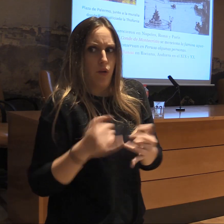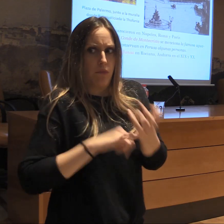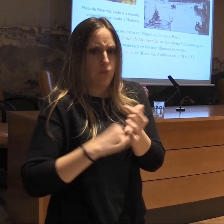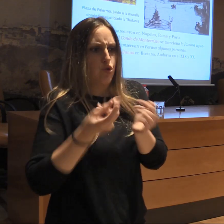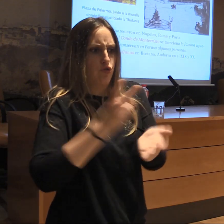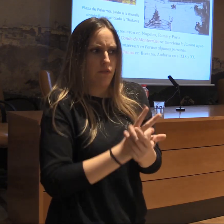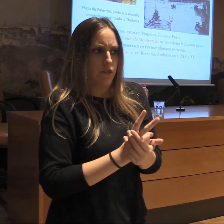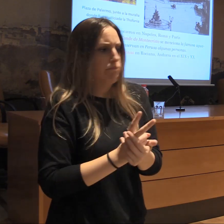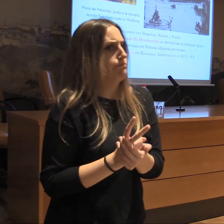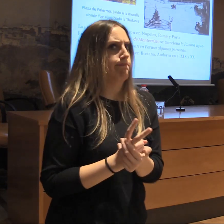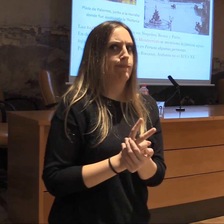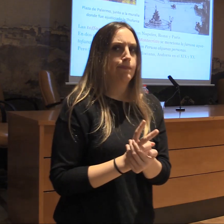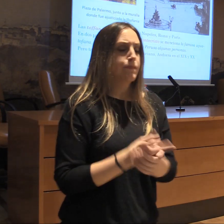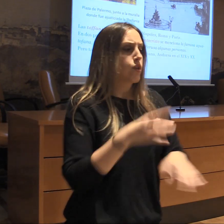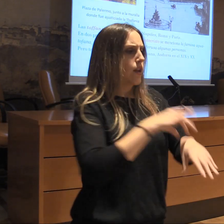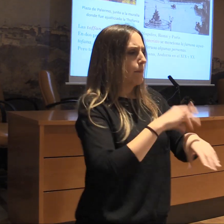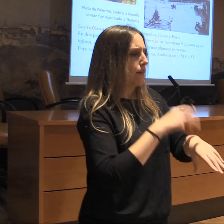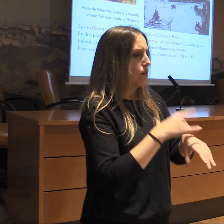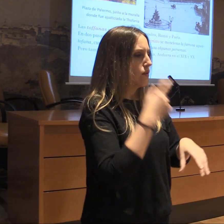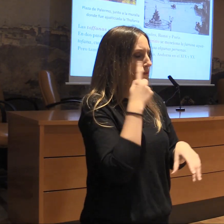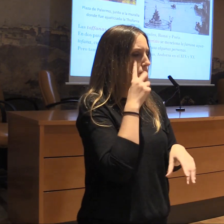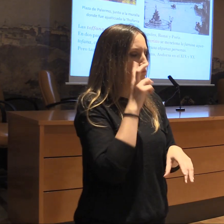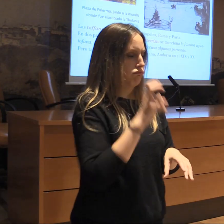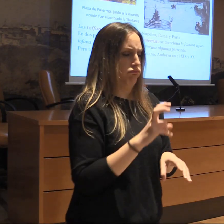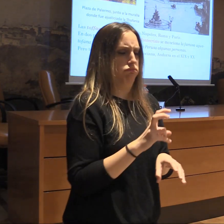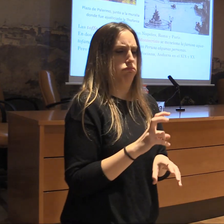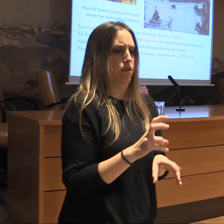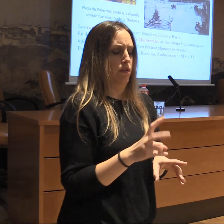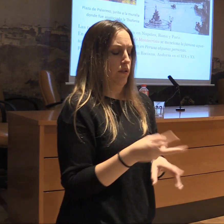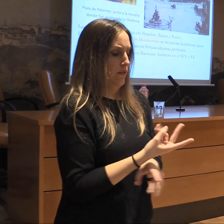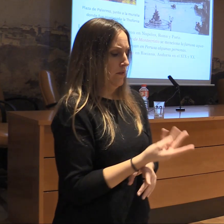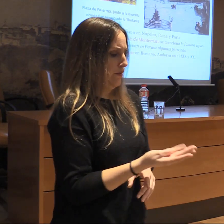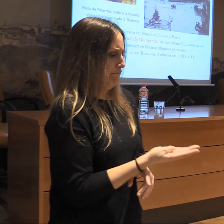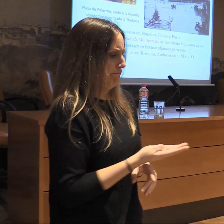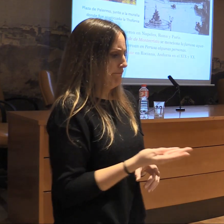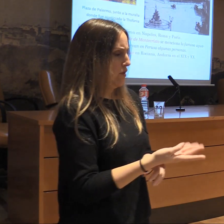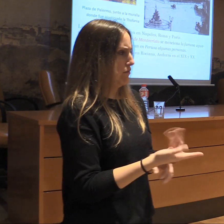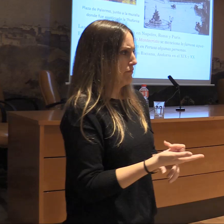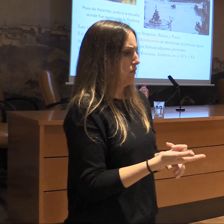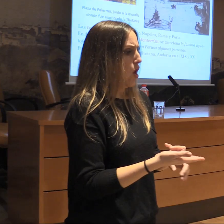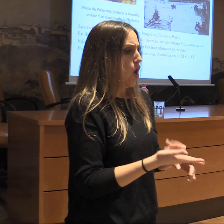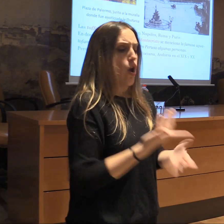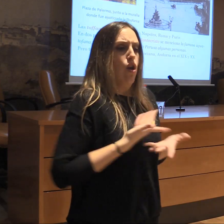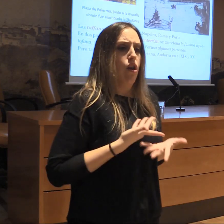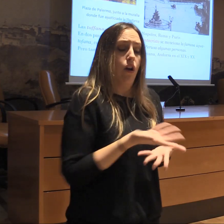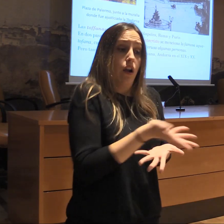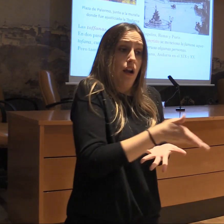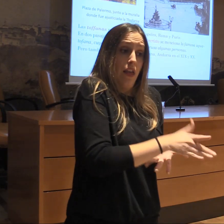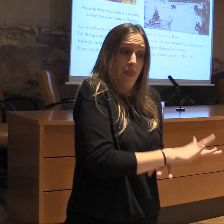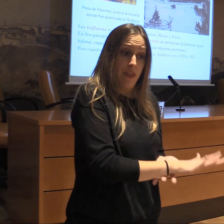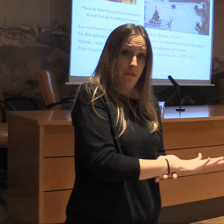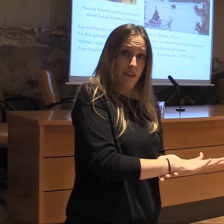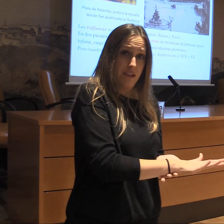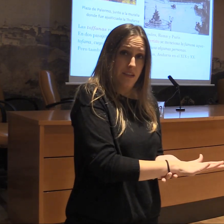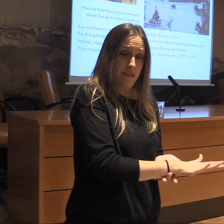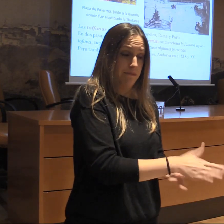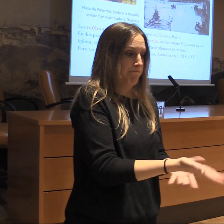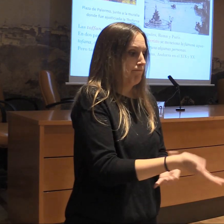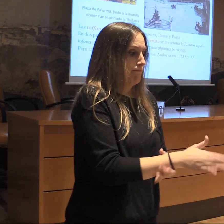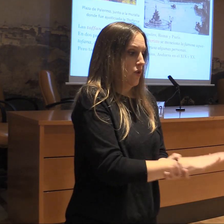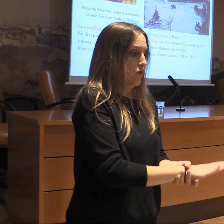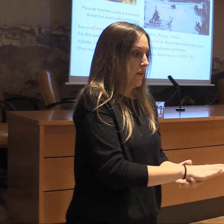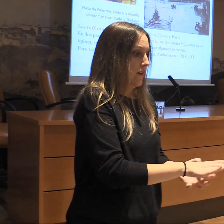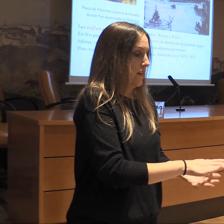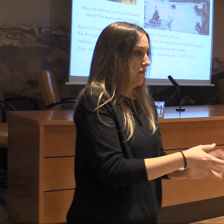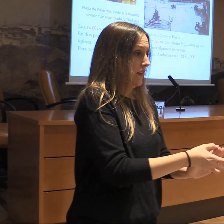estos sucesos, exhumó los cadáveres de estos hombres que estaban incorruptos, porque estaban llenos de arsénico y no se los